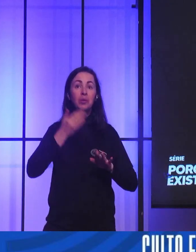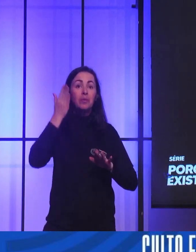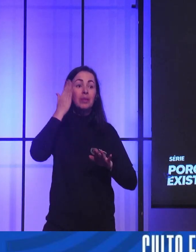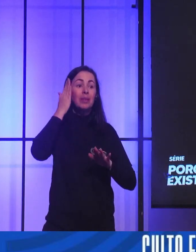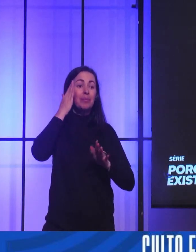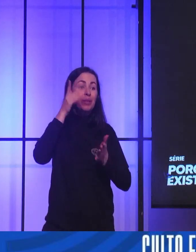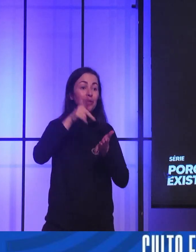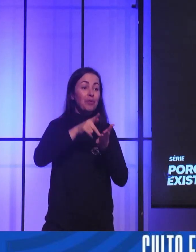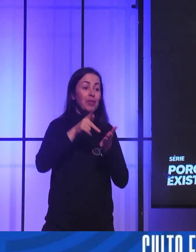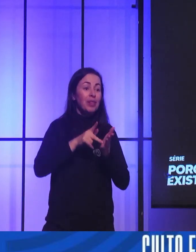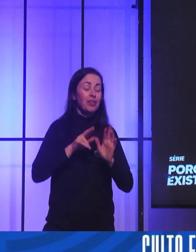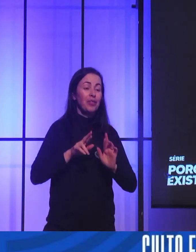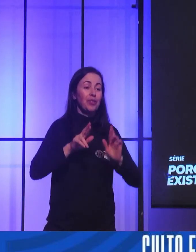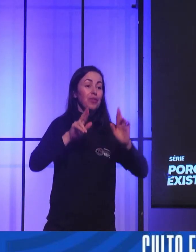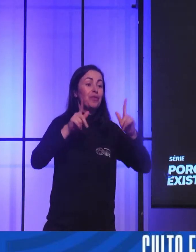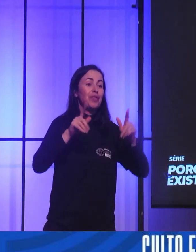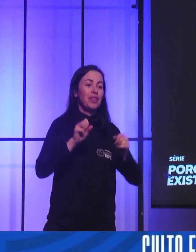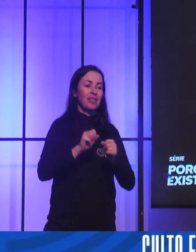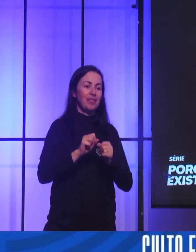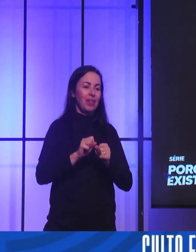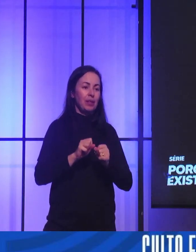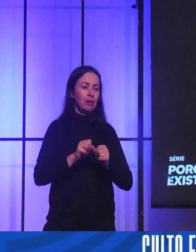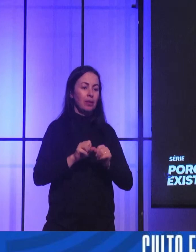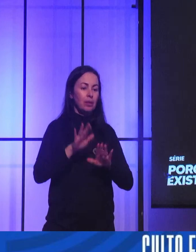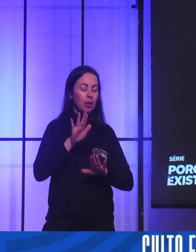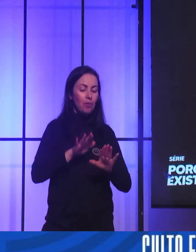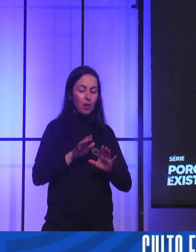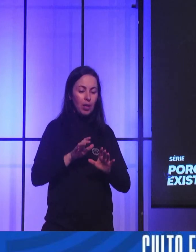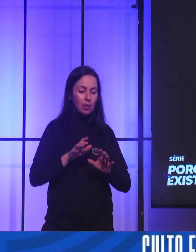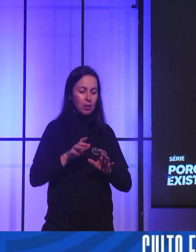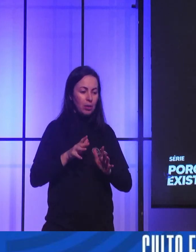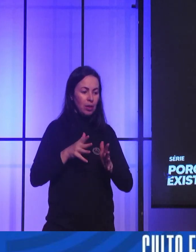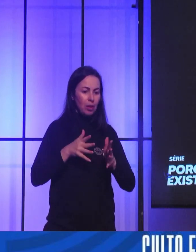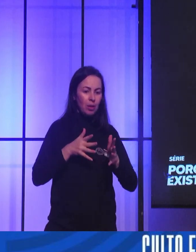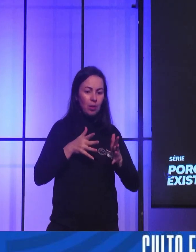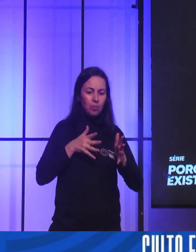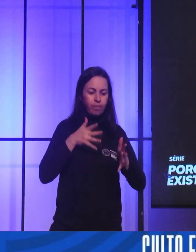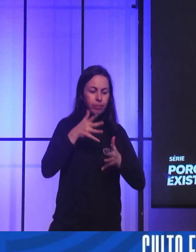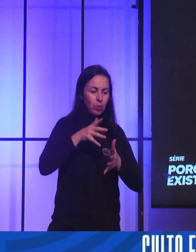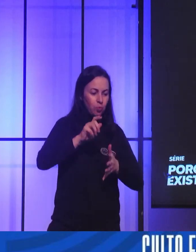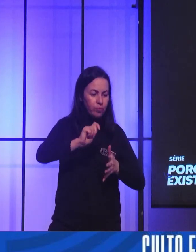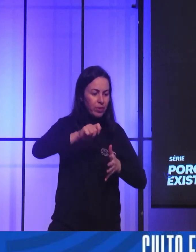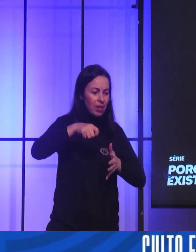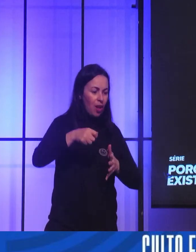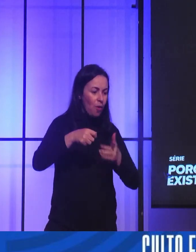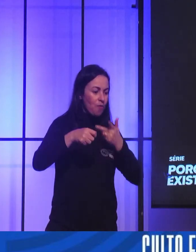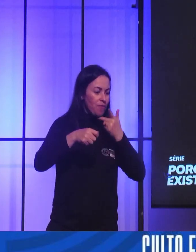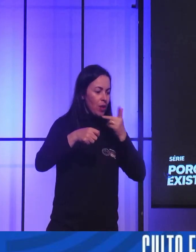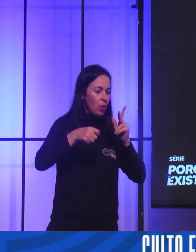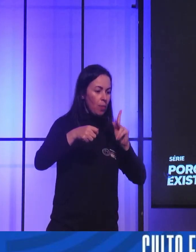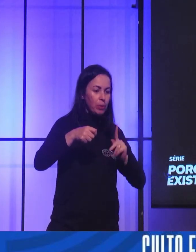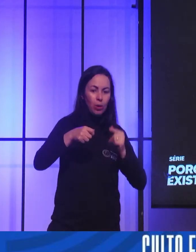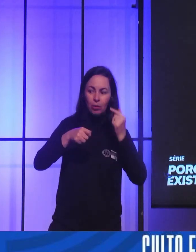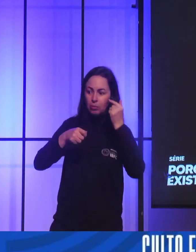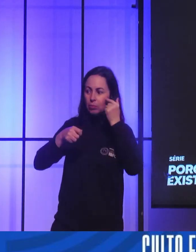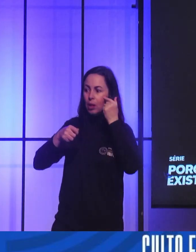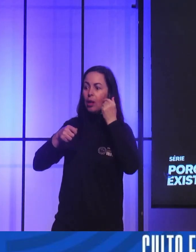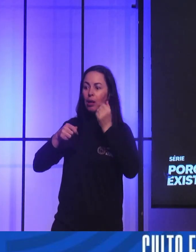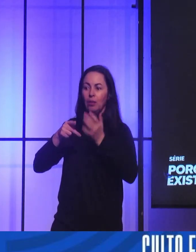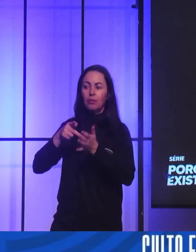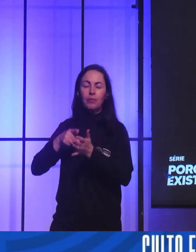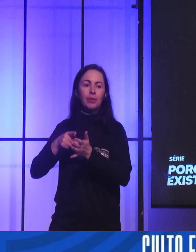Talvez a gente nunca perceba de uma palavra que você fez, de um gesto que você fez, de uma atitude de vocês, o que isso muda